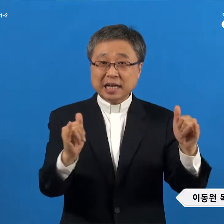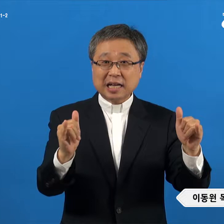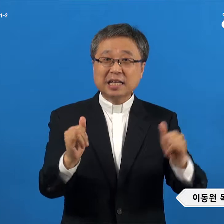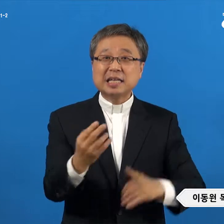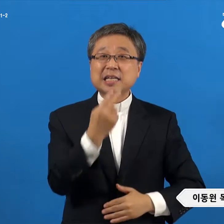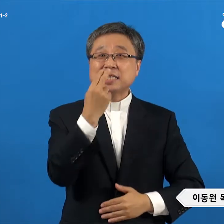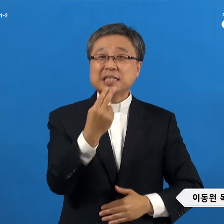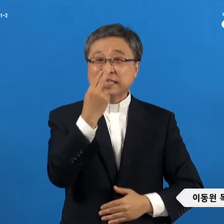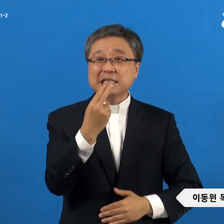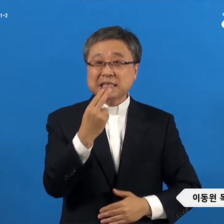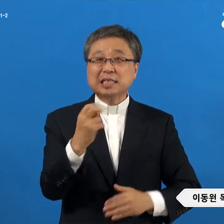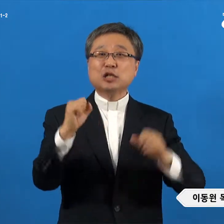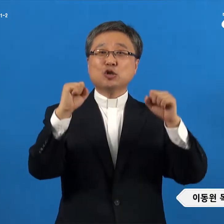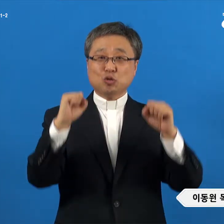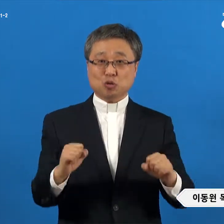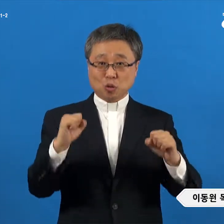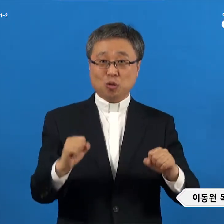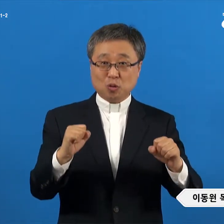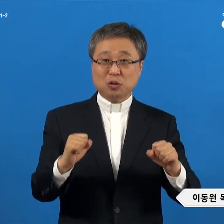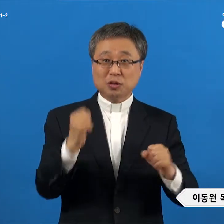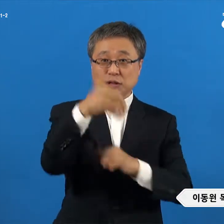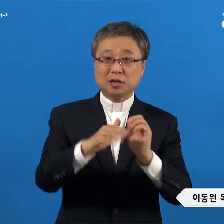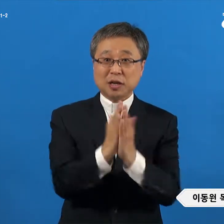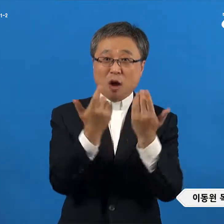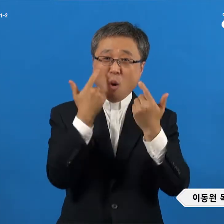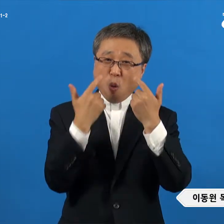성경이 적나라하게 보여주고 있습니다.